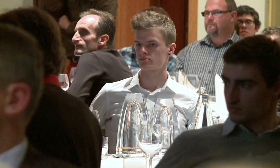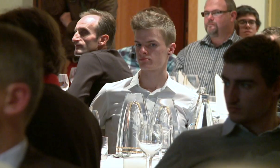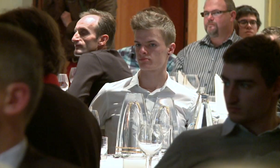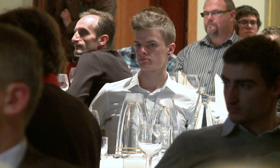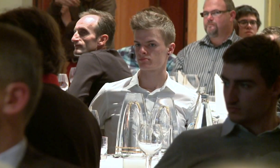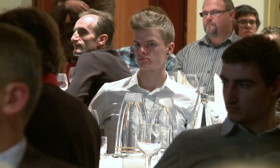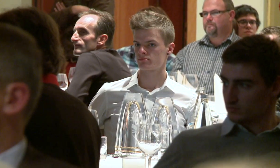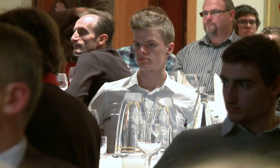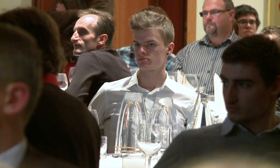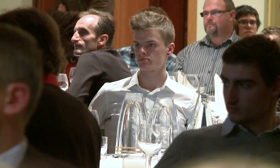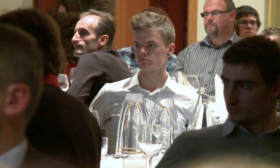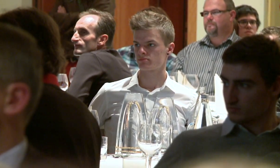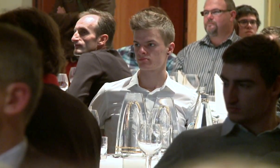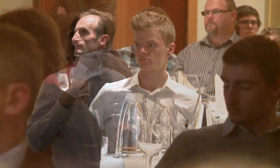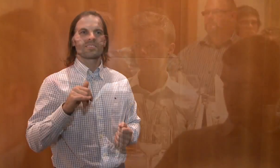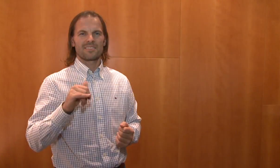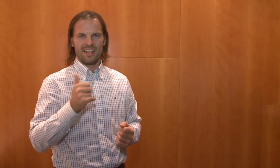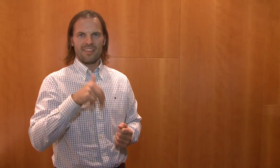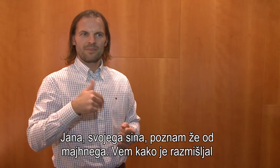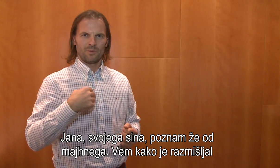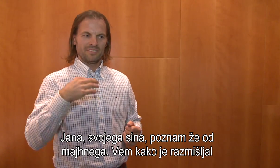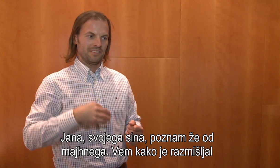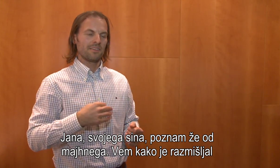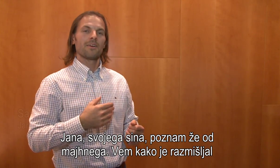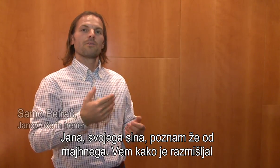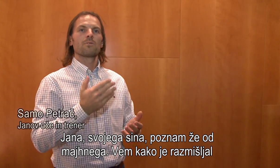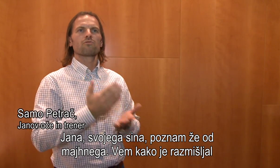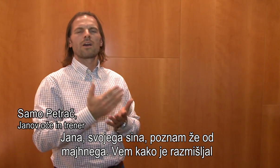Atleti, trenerji in vsi tisti,